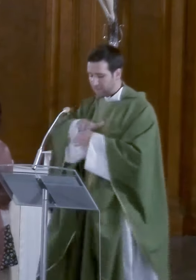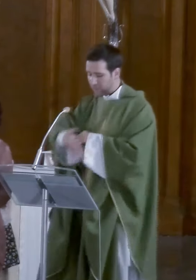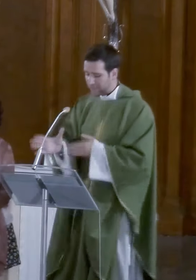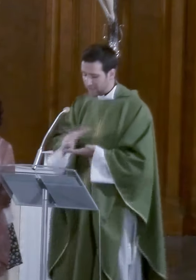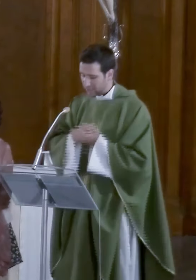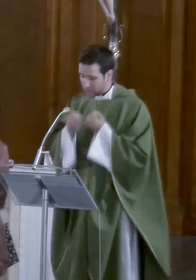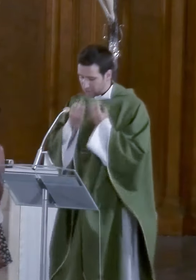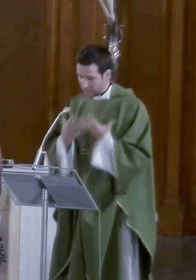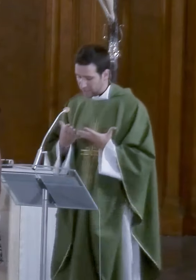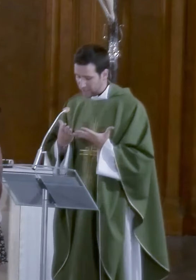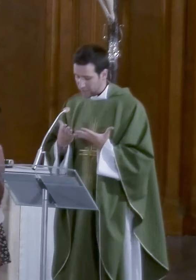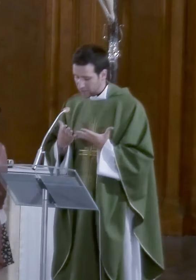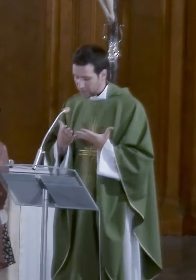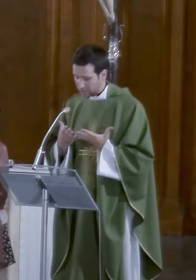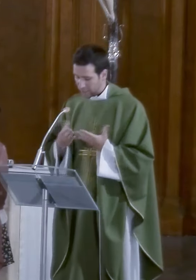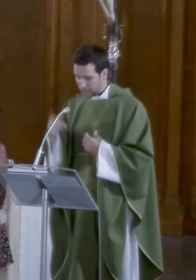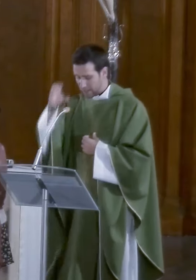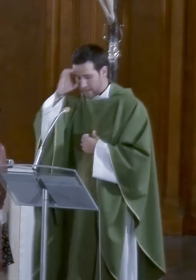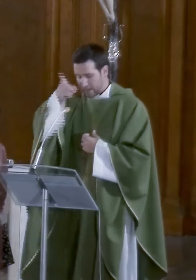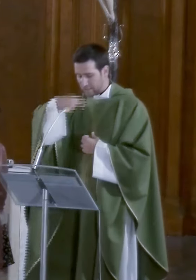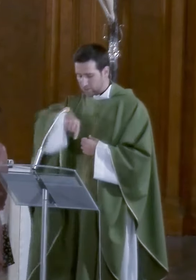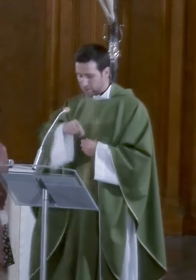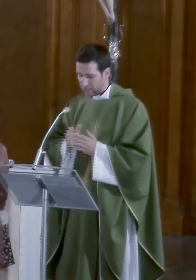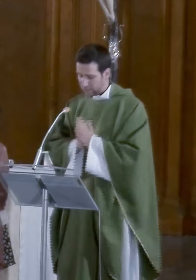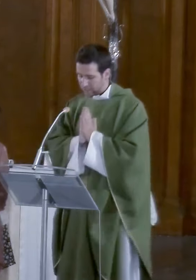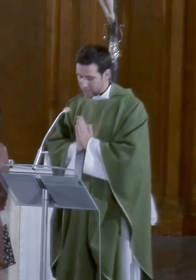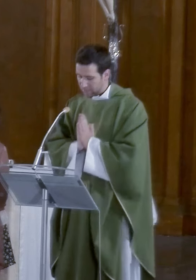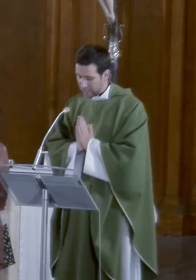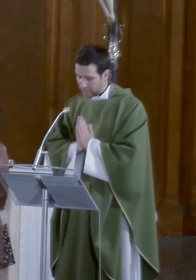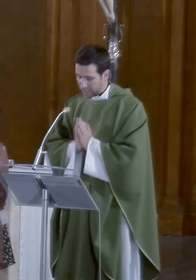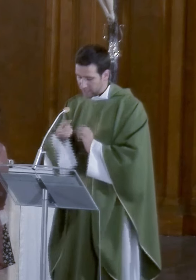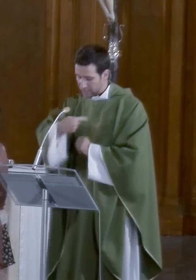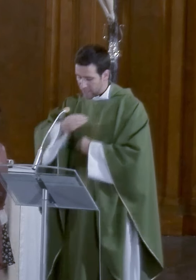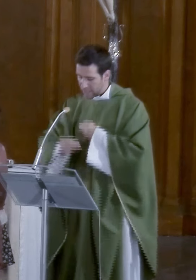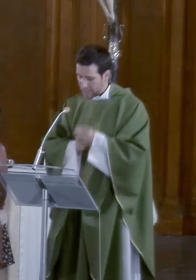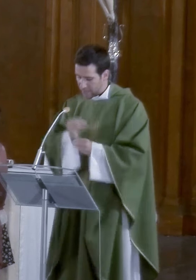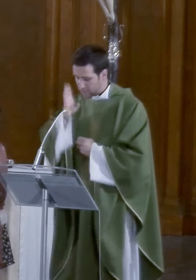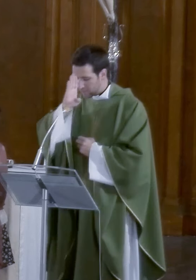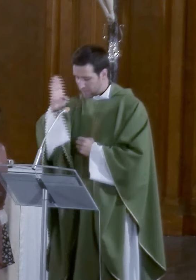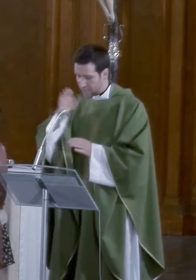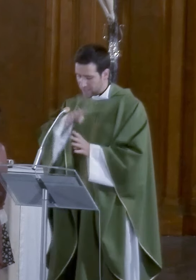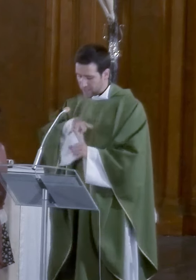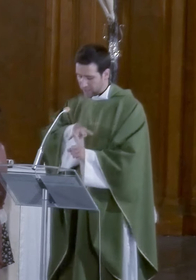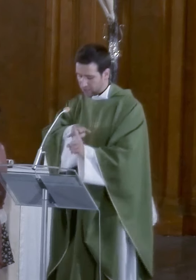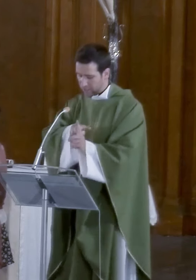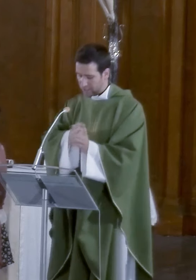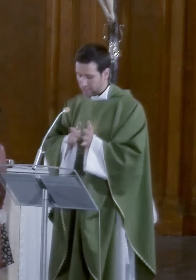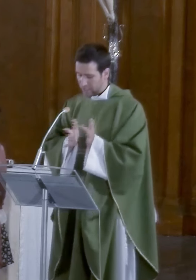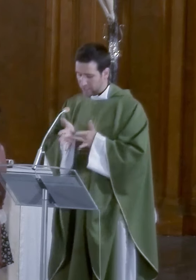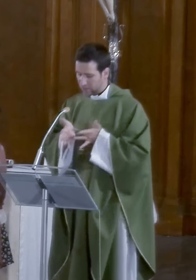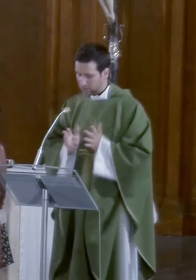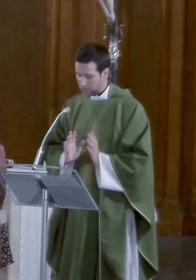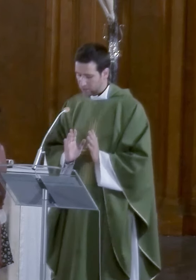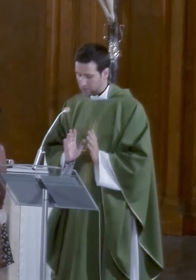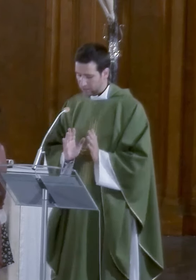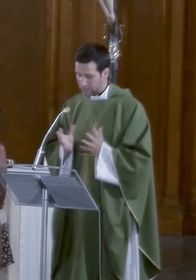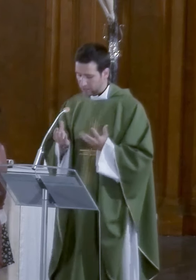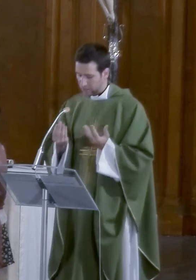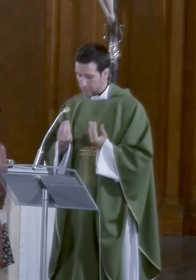Padre, fuente de todo bien y toda bondad, escucha nuestras plegarias y haznos fieles seguidores de tu